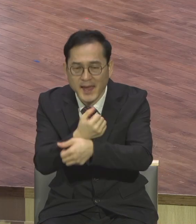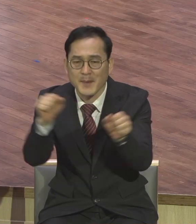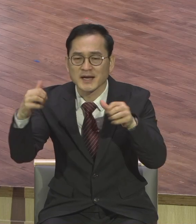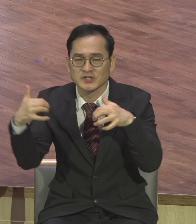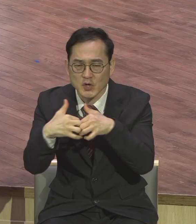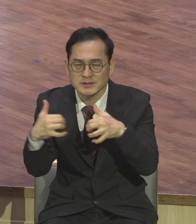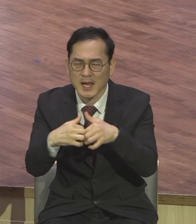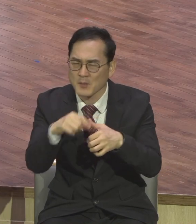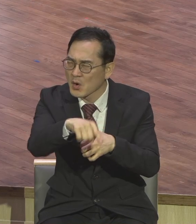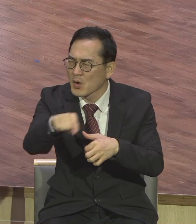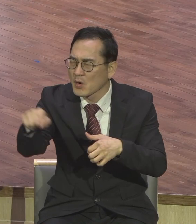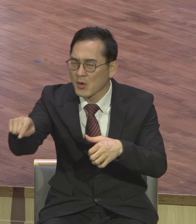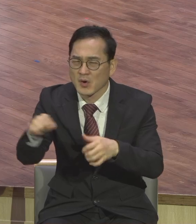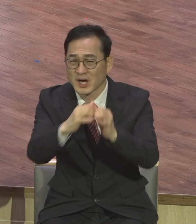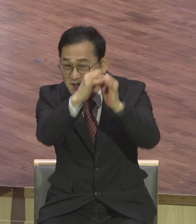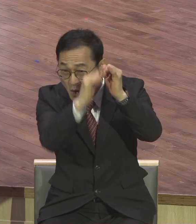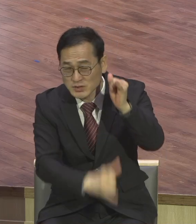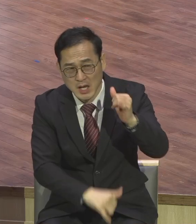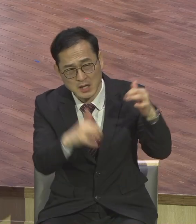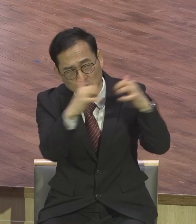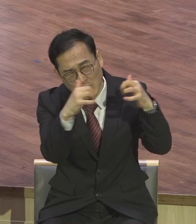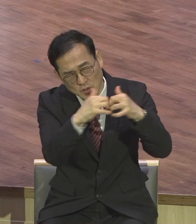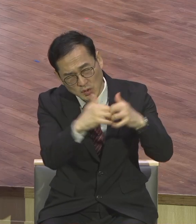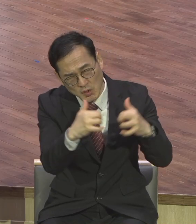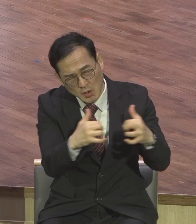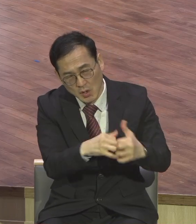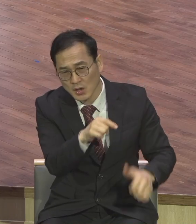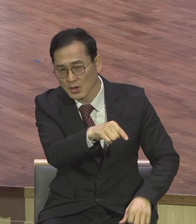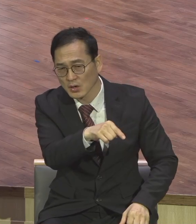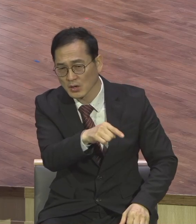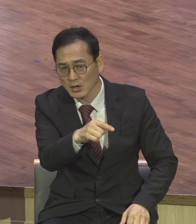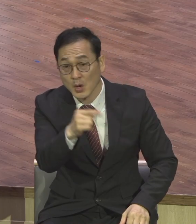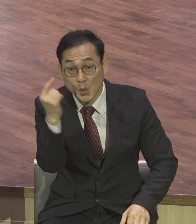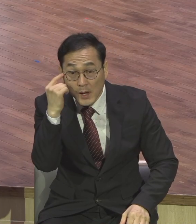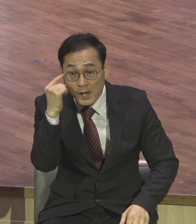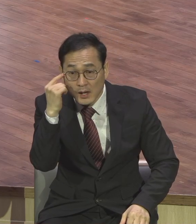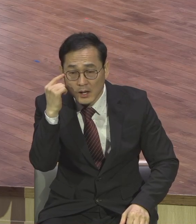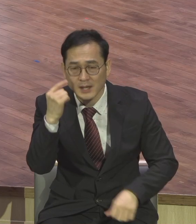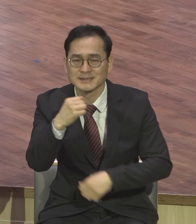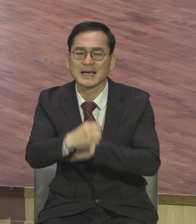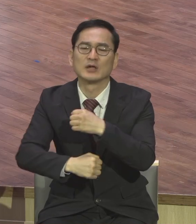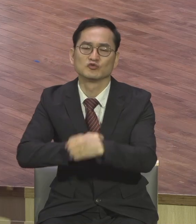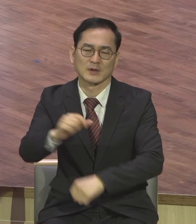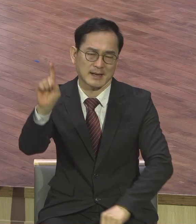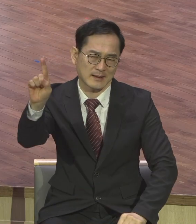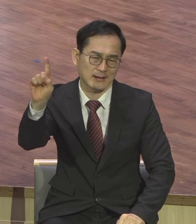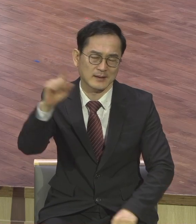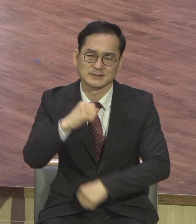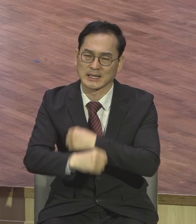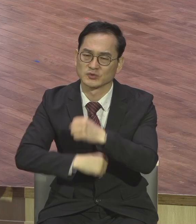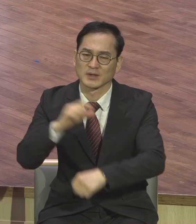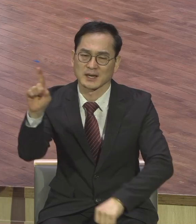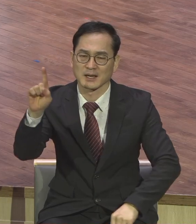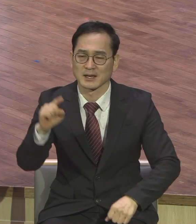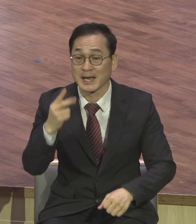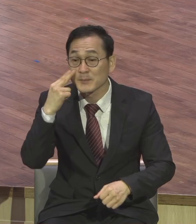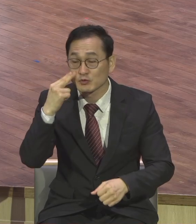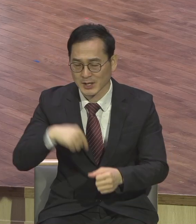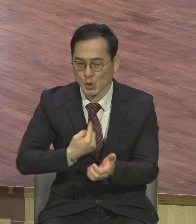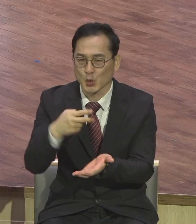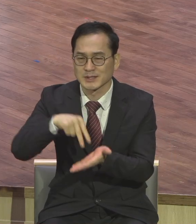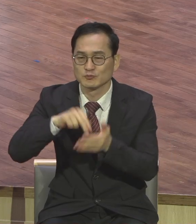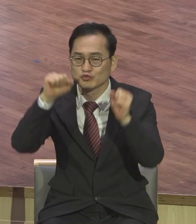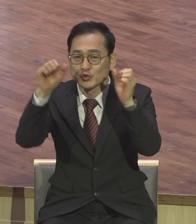노예해방전쟁 등 수많은 전쟁의 목적이 뭐냐? 자유에서 자유. 그래서 미국의